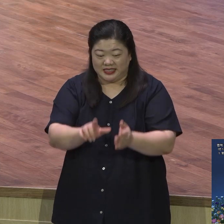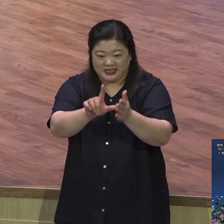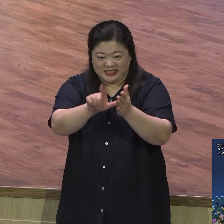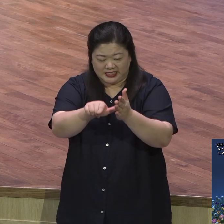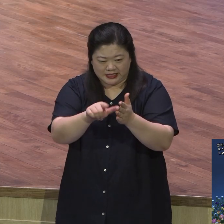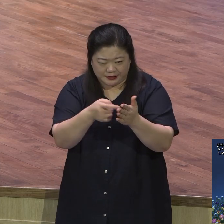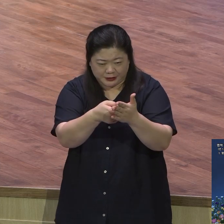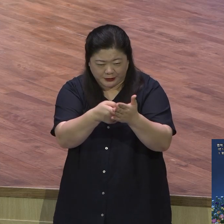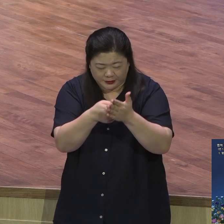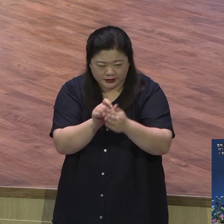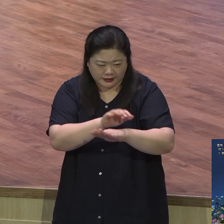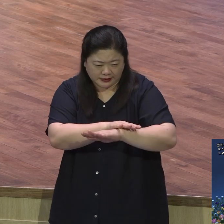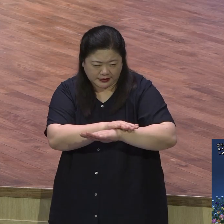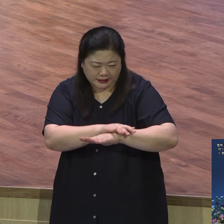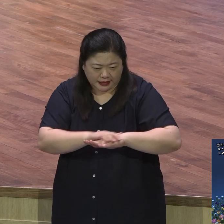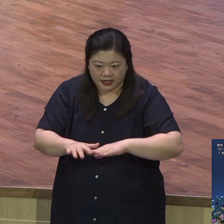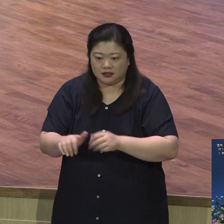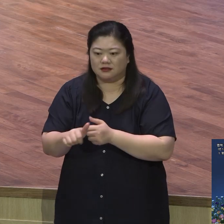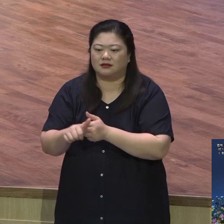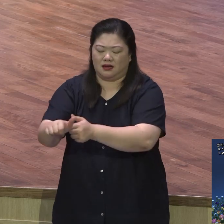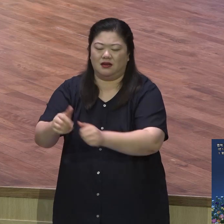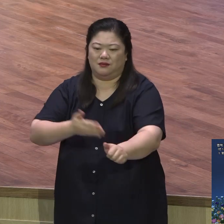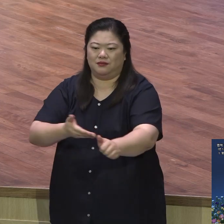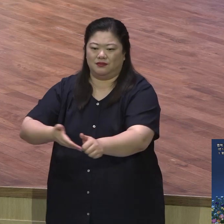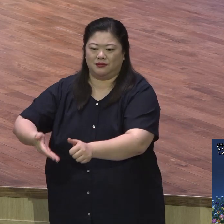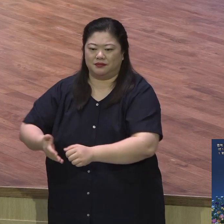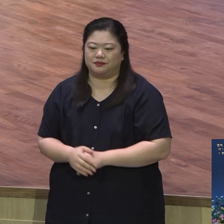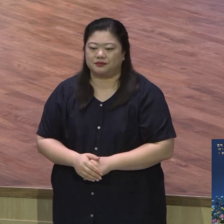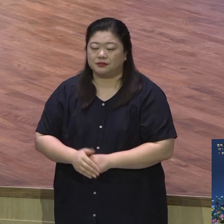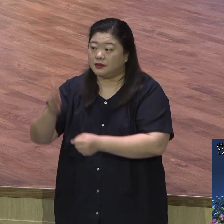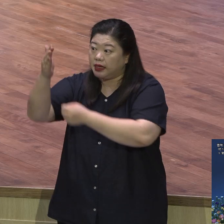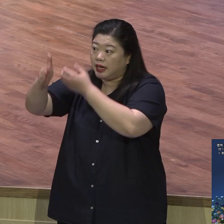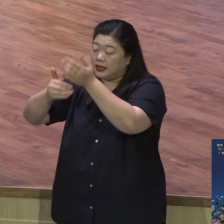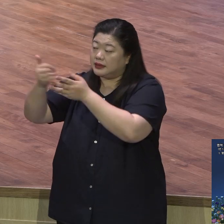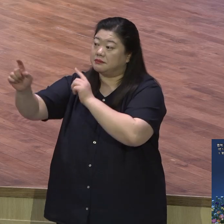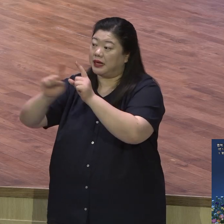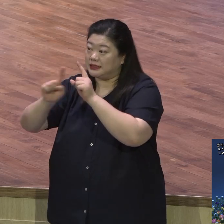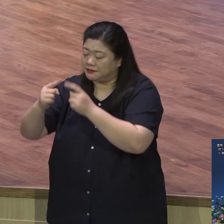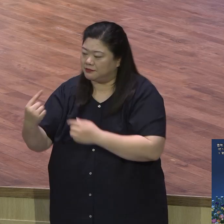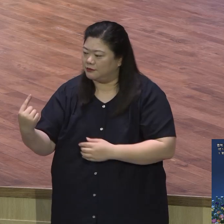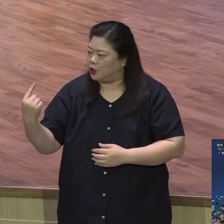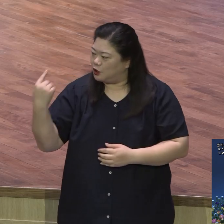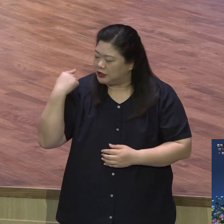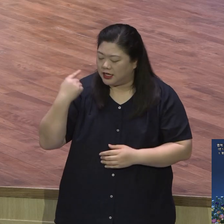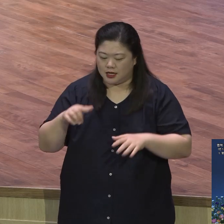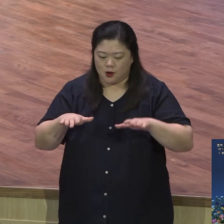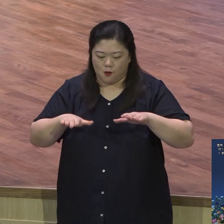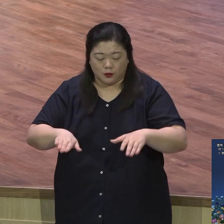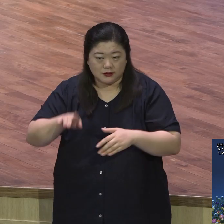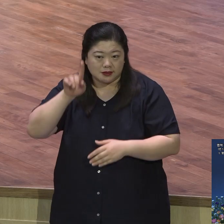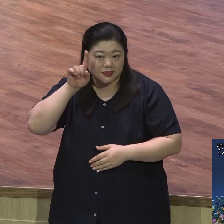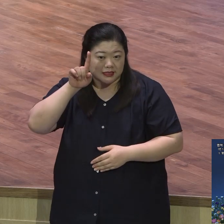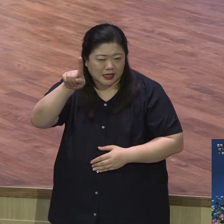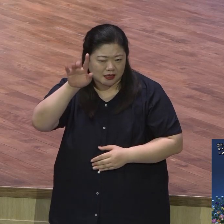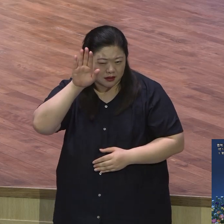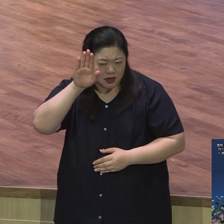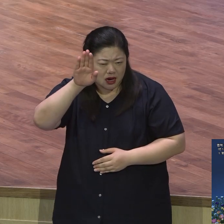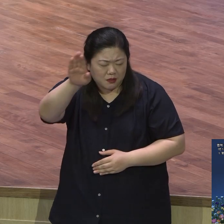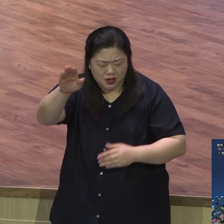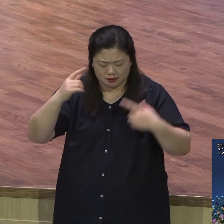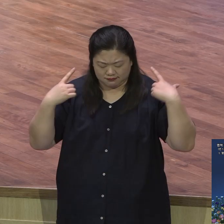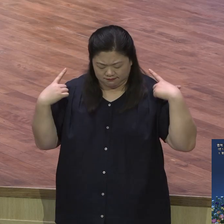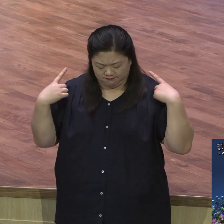지혜가 있길 바랍니다 하나님의 말씀은요 어제나 오늘이나 영원토록 동일하세요 불변의